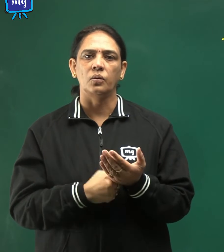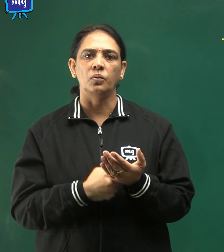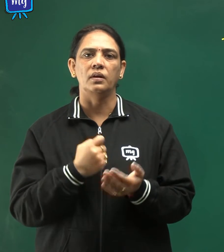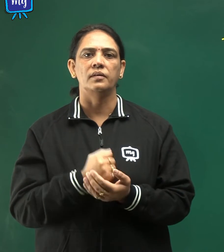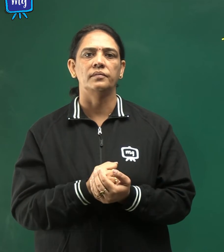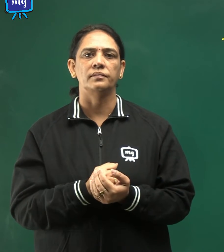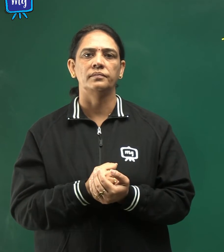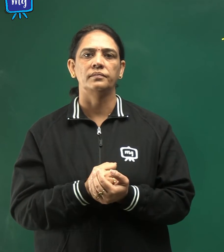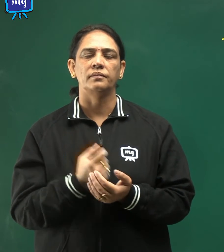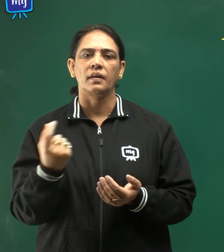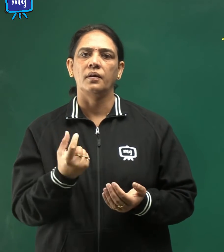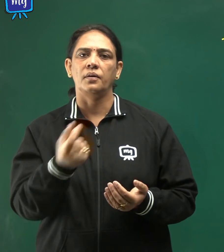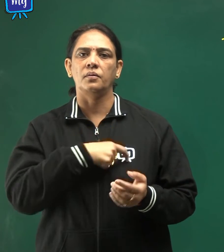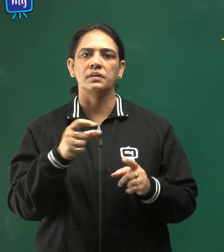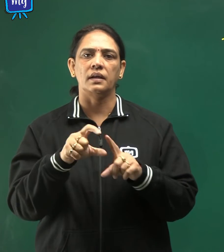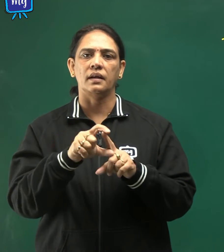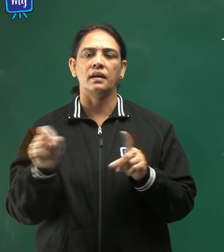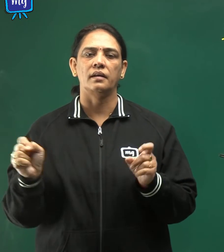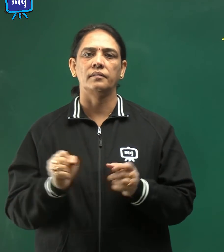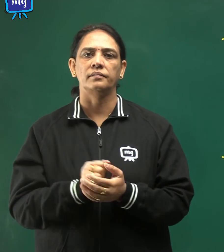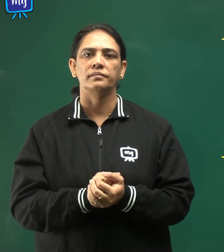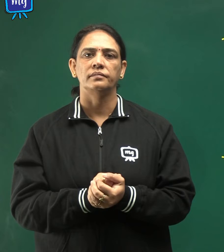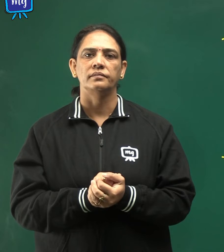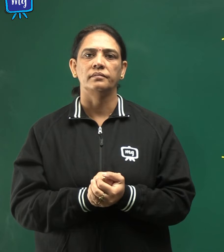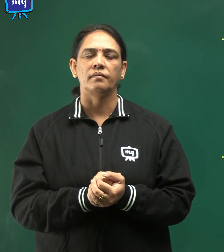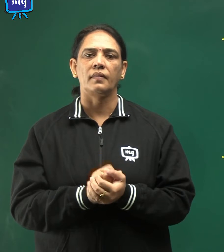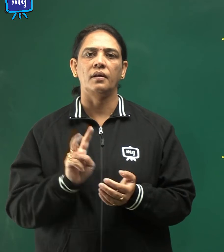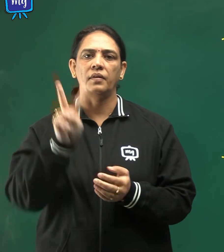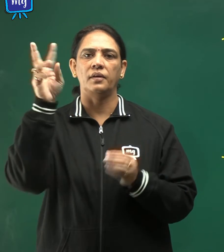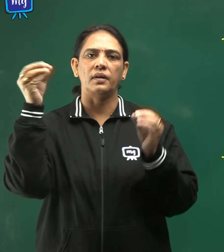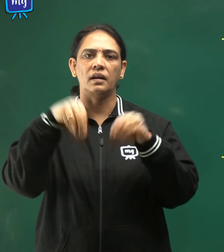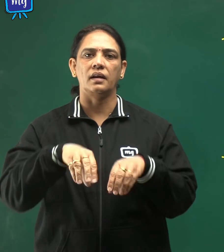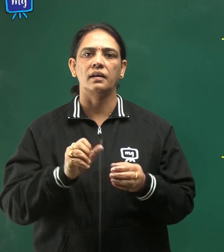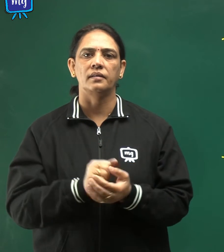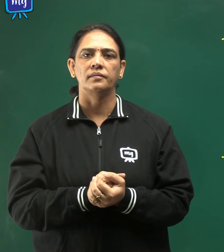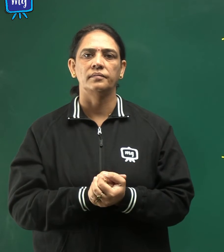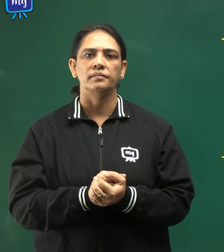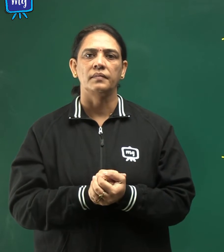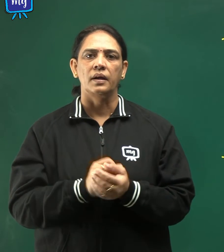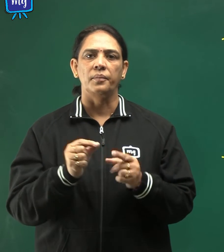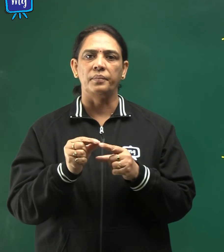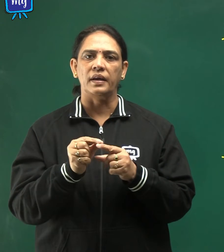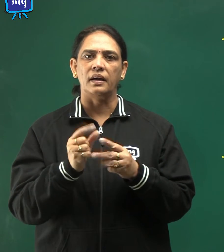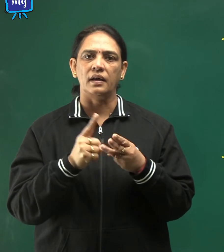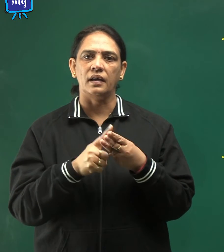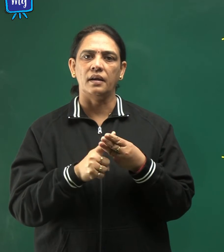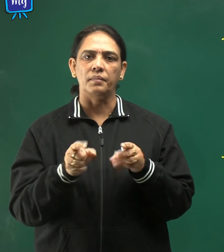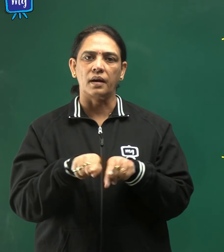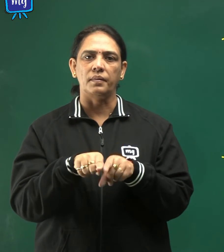रूल यूज करेंगे, मान रखेंगे PE बराबर